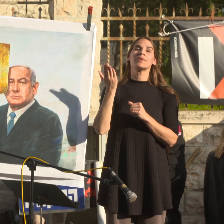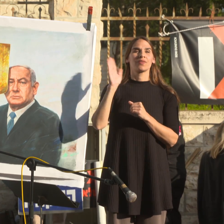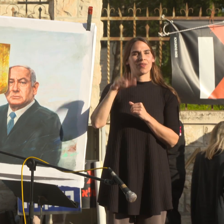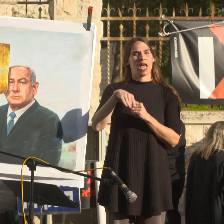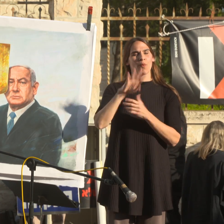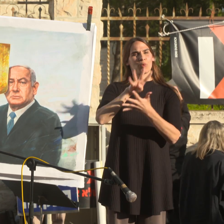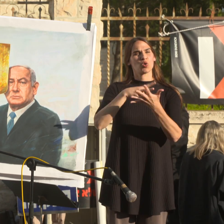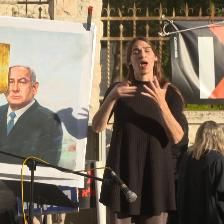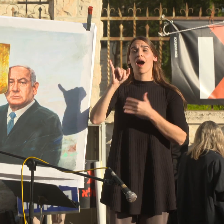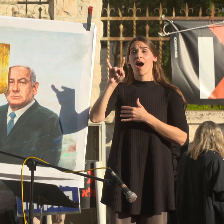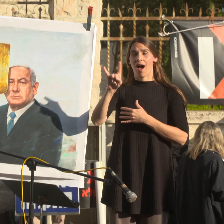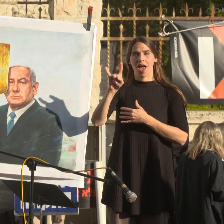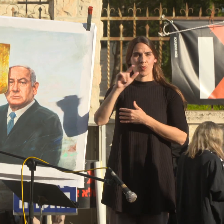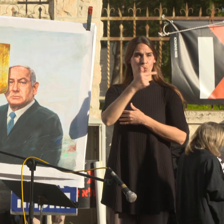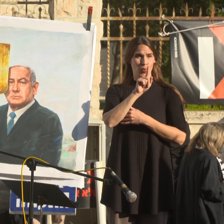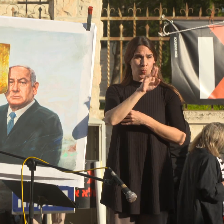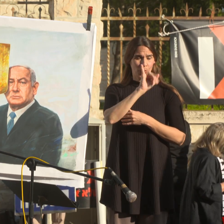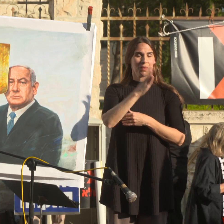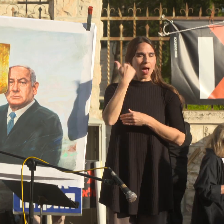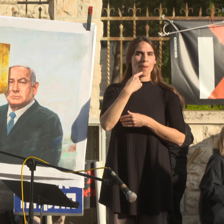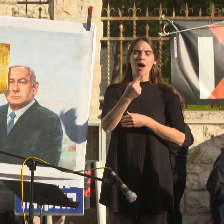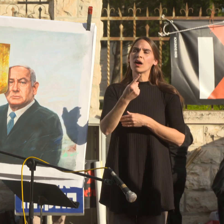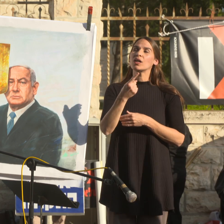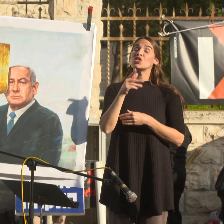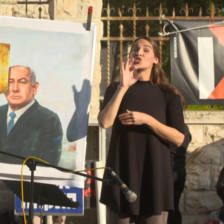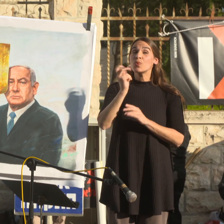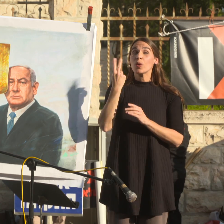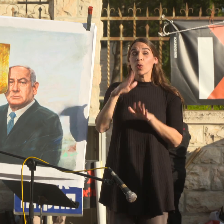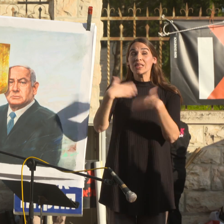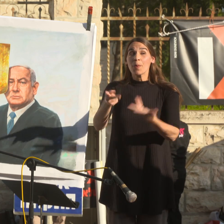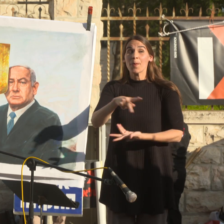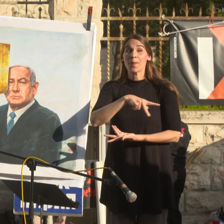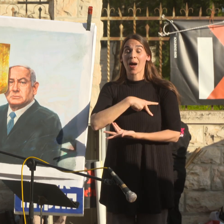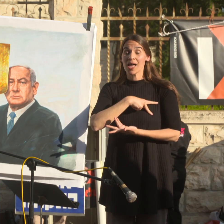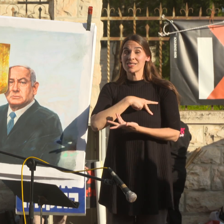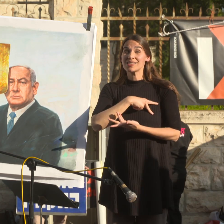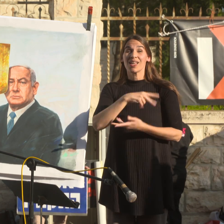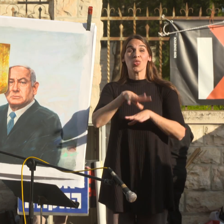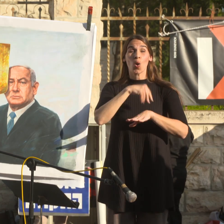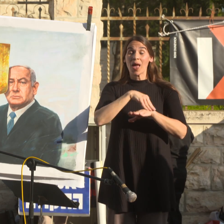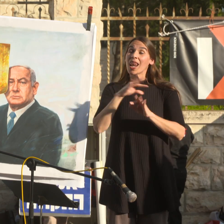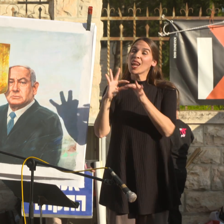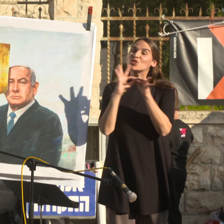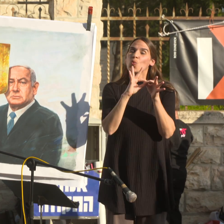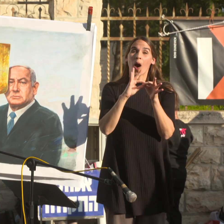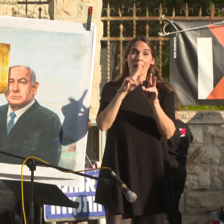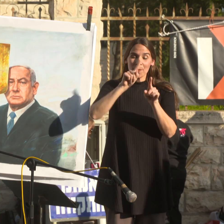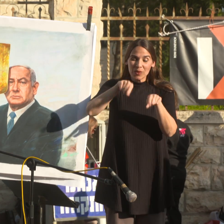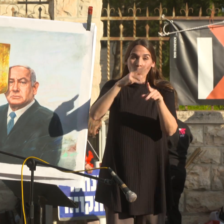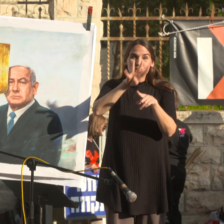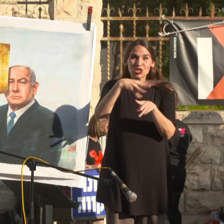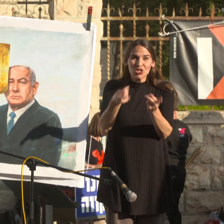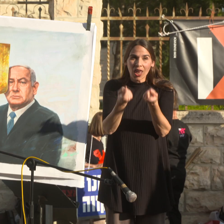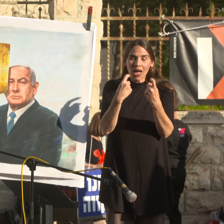גורי אומר שלו ניתן פרס נובל לשורה משיר, הוא היה נותן אותה למשוררת רחל על